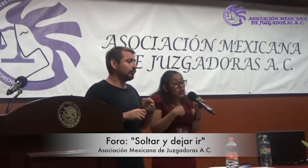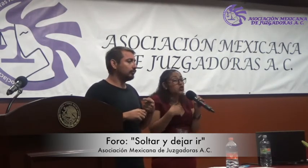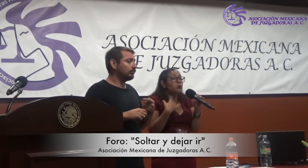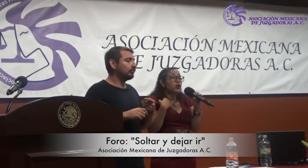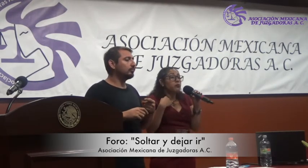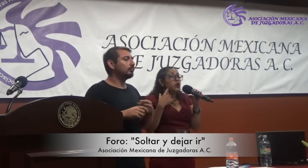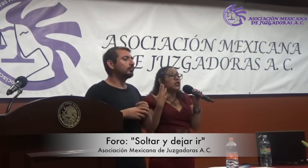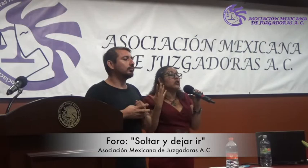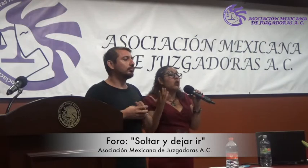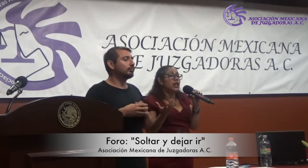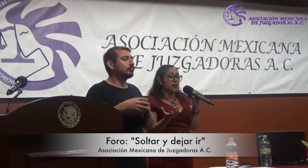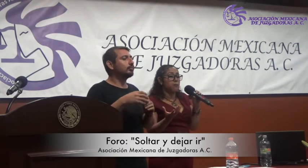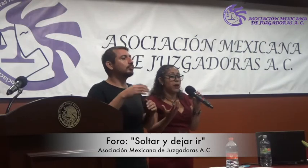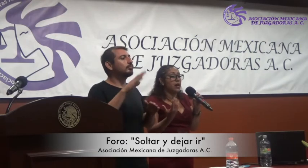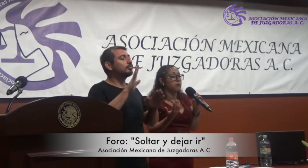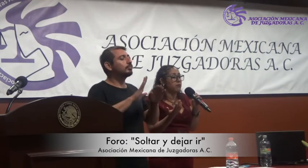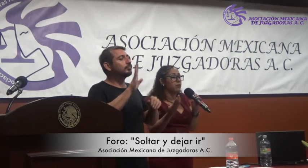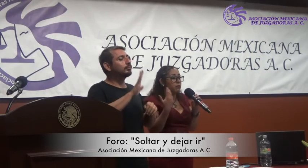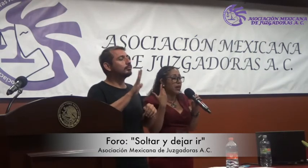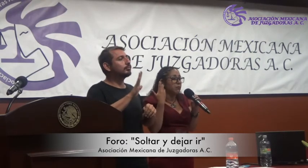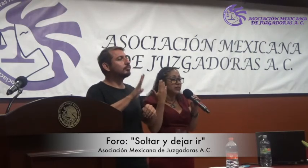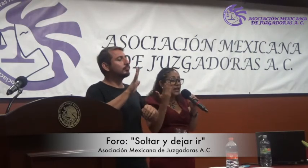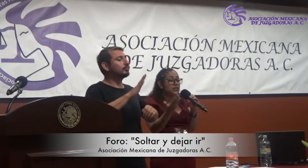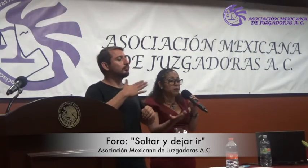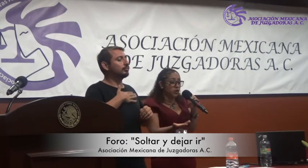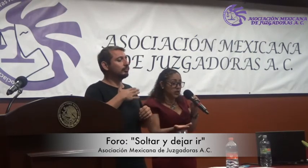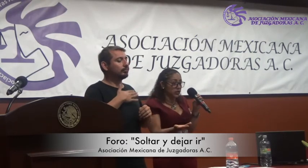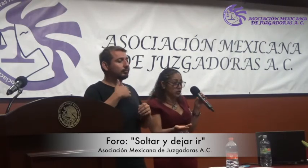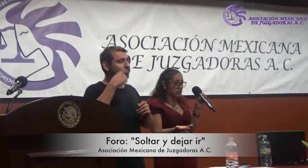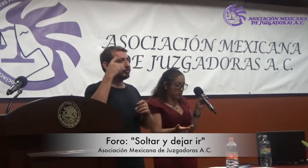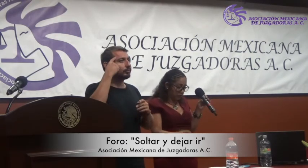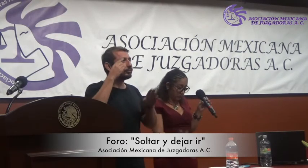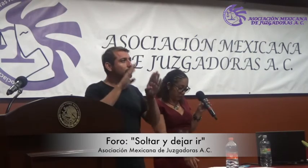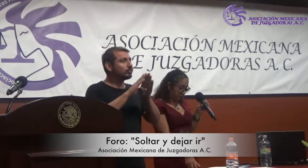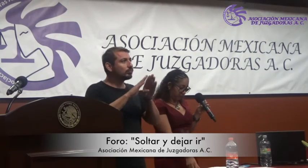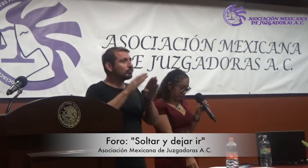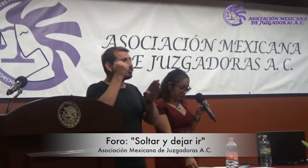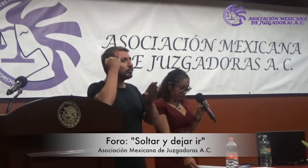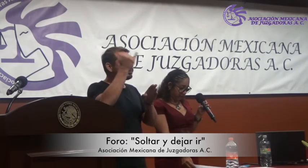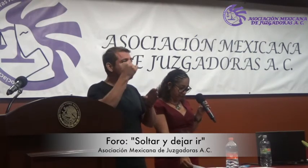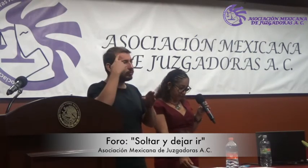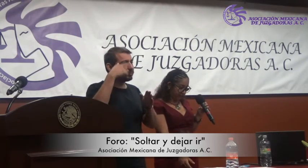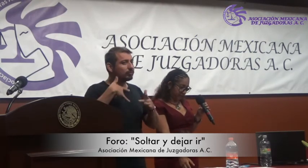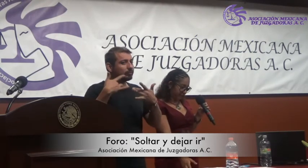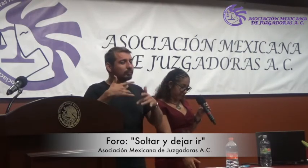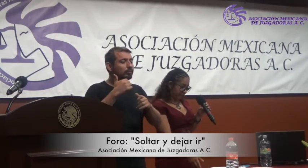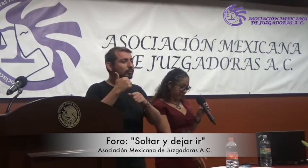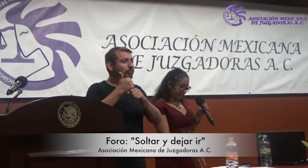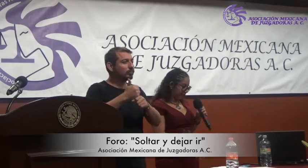pero hicieron su propio ritual para pasar ese proceso.